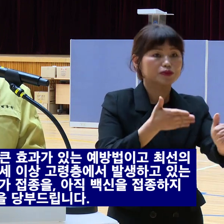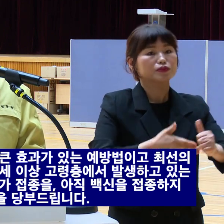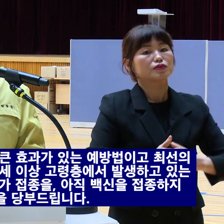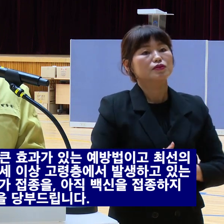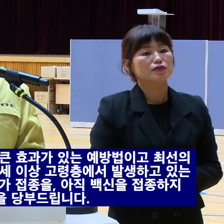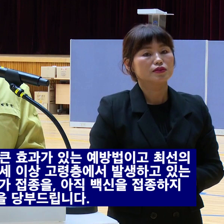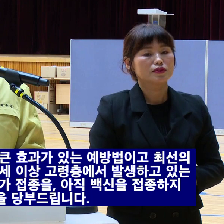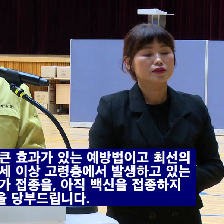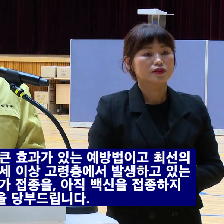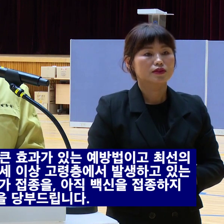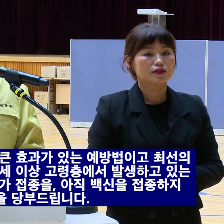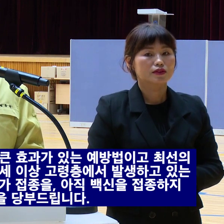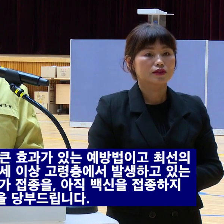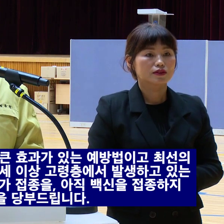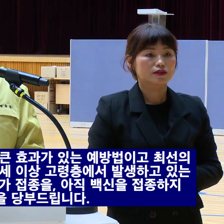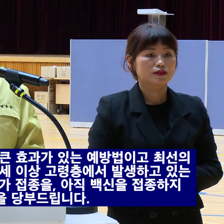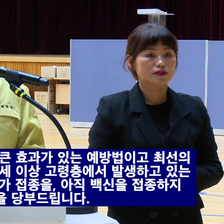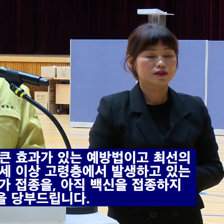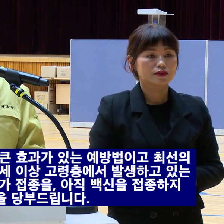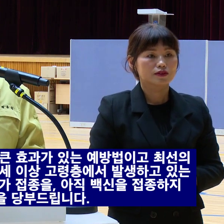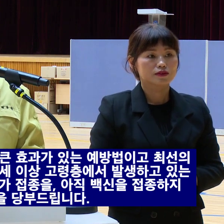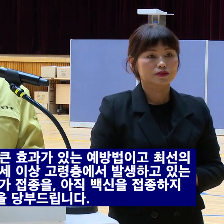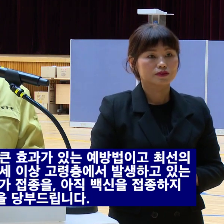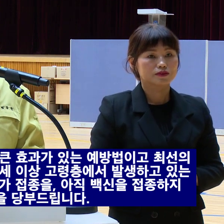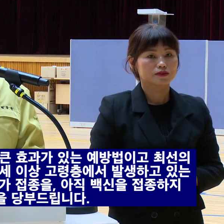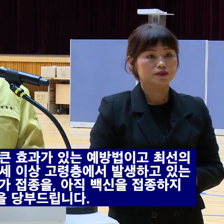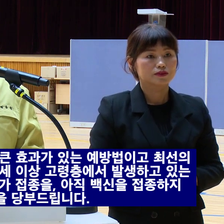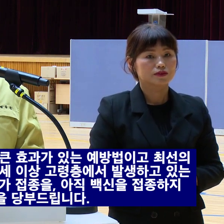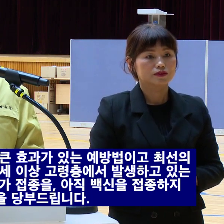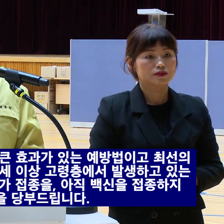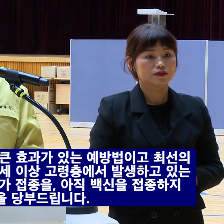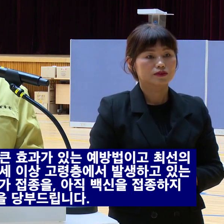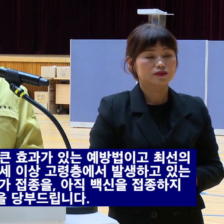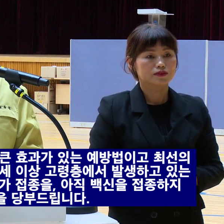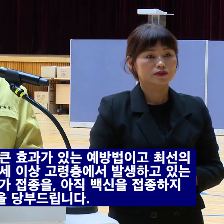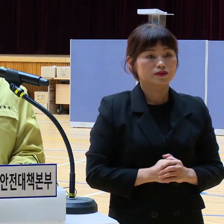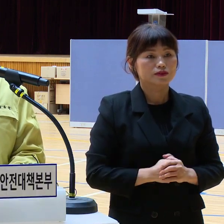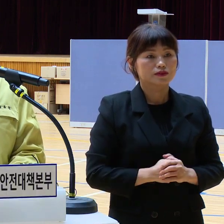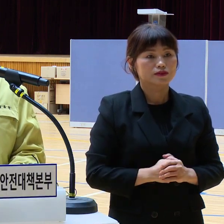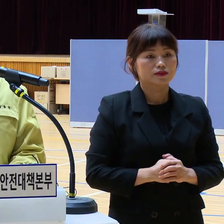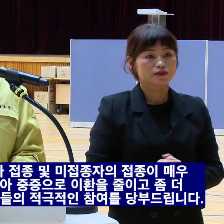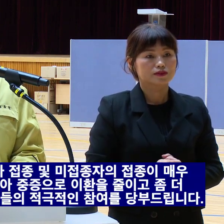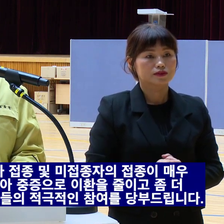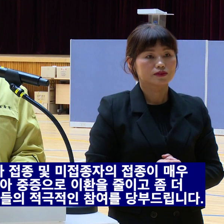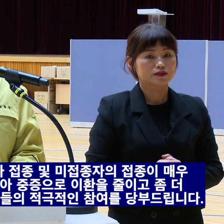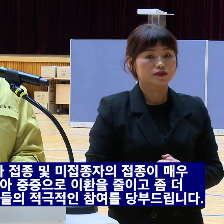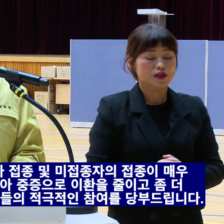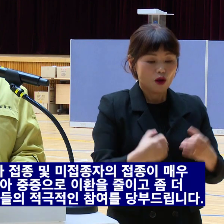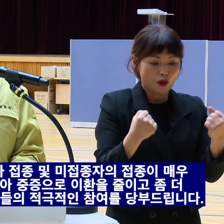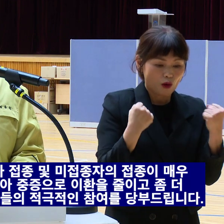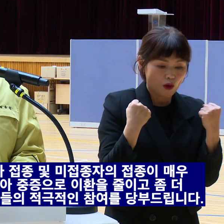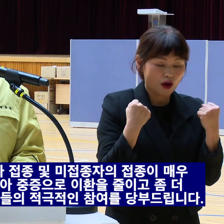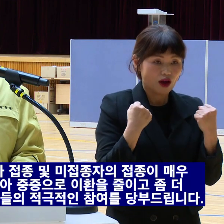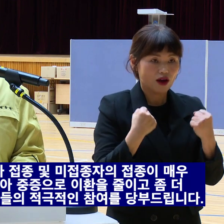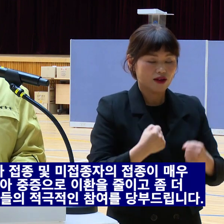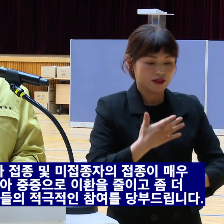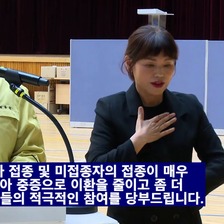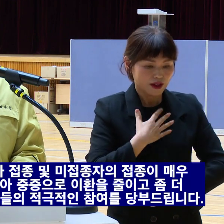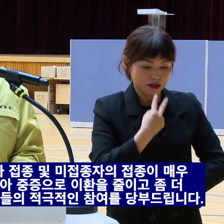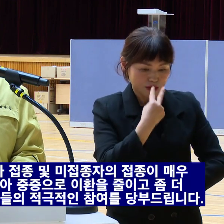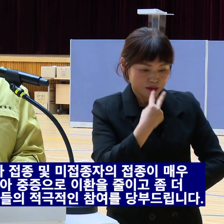어르신은 백신을 접종해 주실 것을 간곡히 당부드립니다. 건강과 생명 보호를